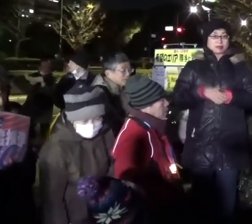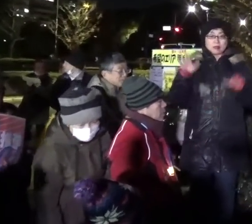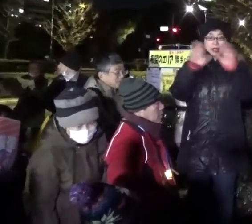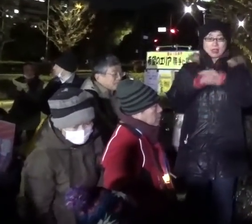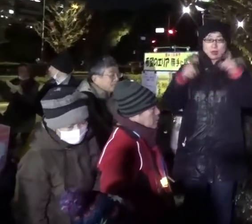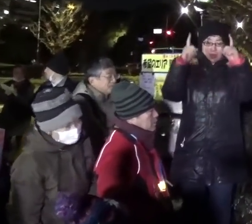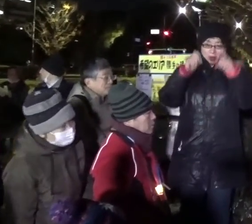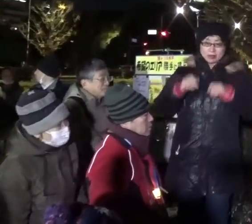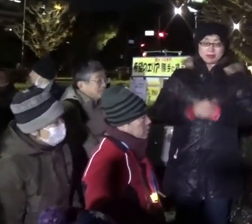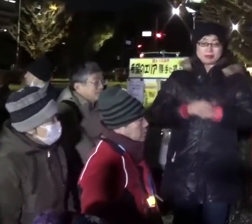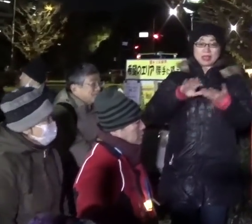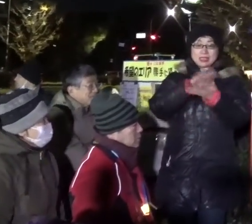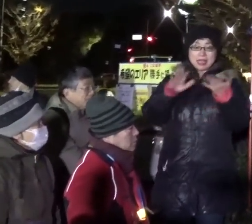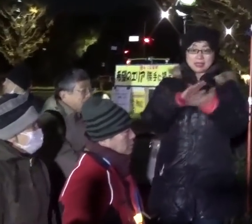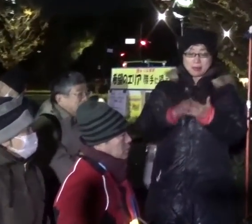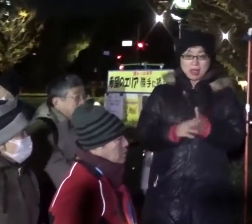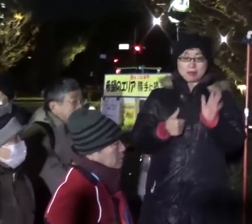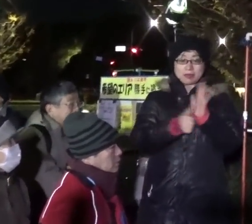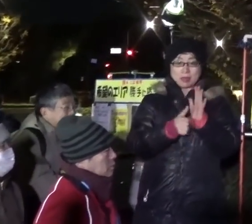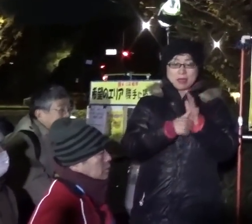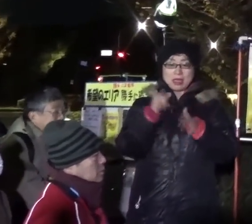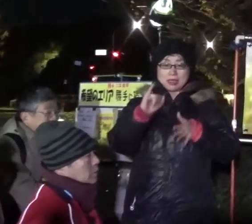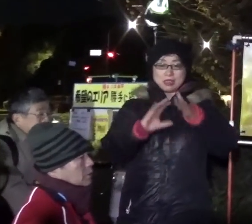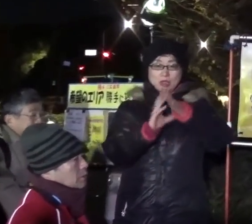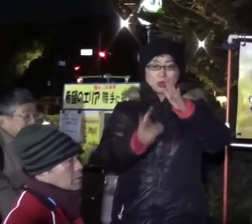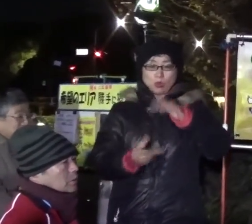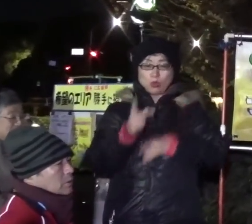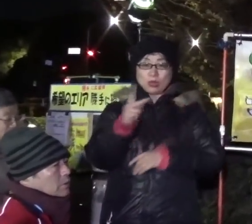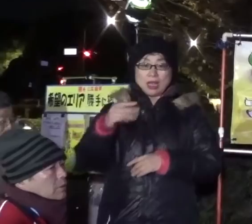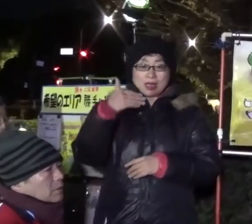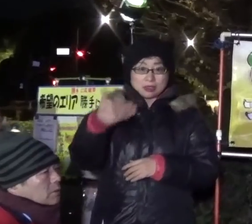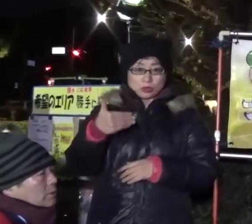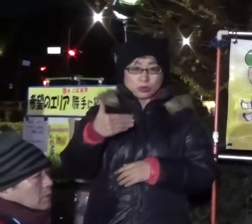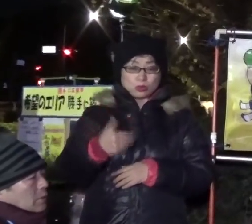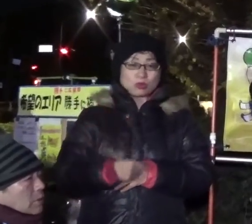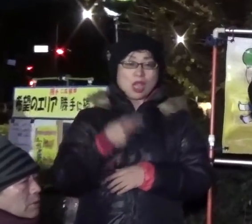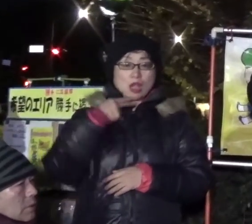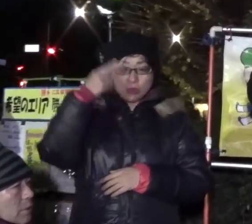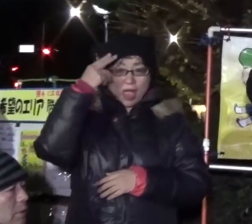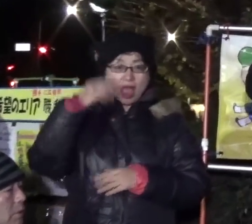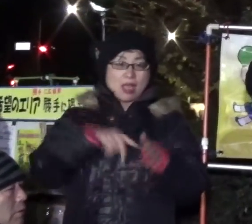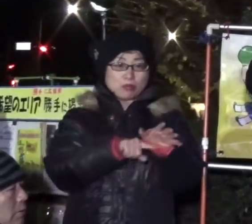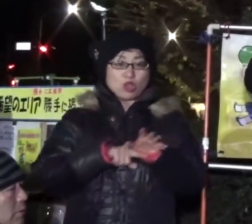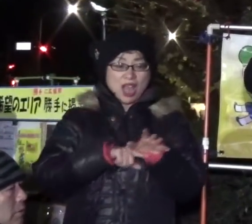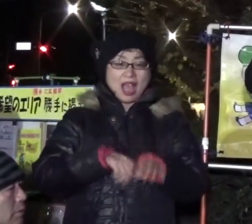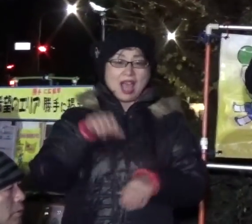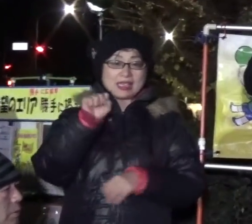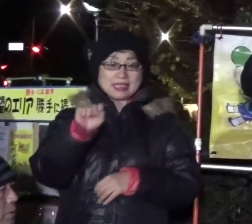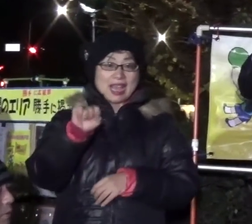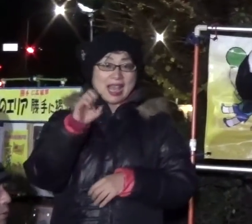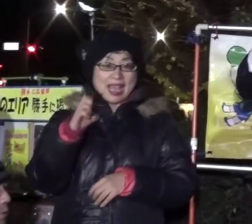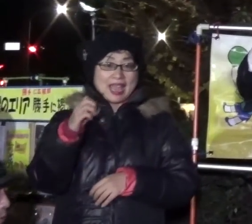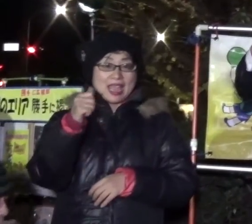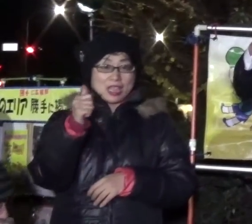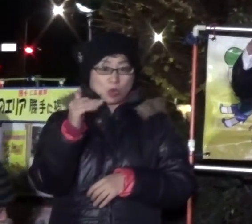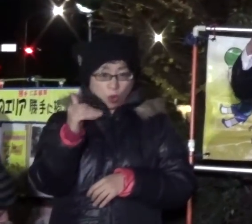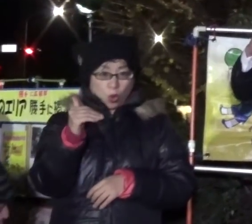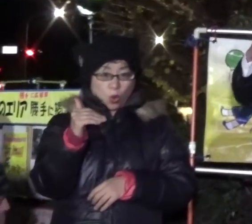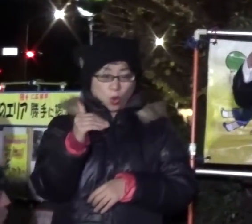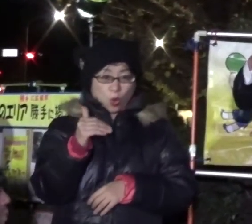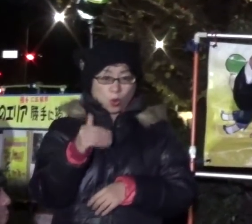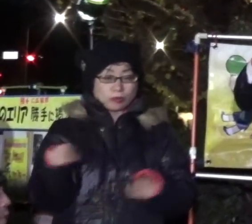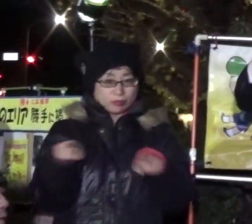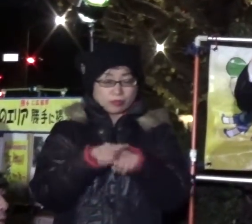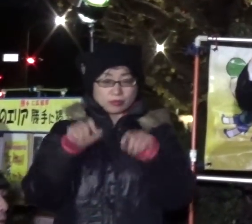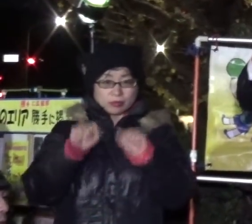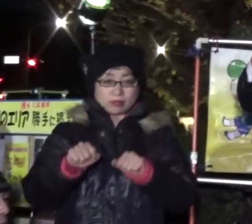埼玉から私伊藤岳とお隣梅村彩子でやってまいりました。東海第二原